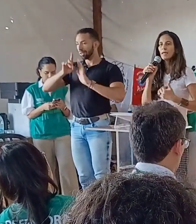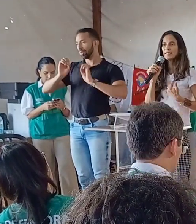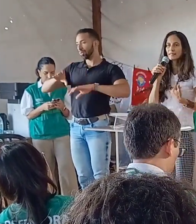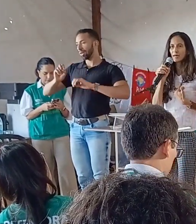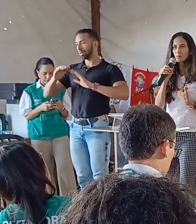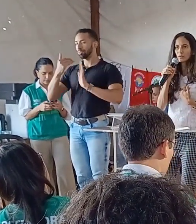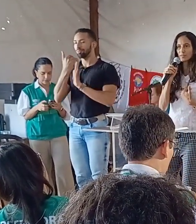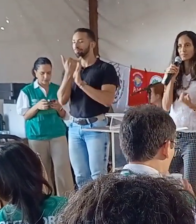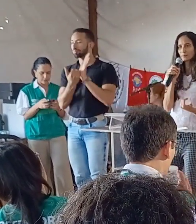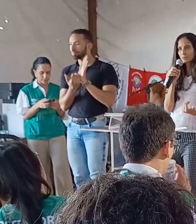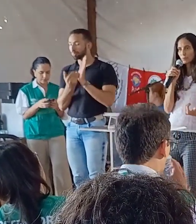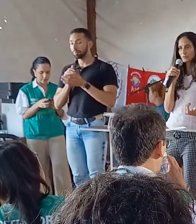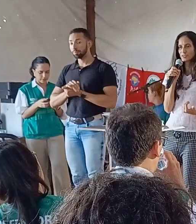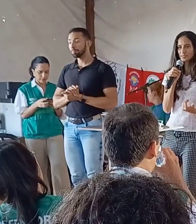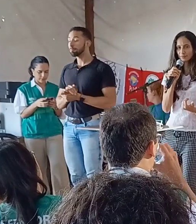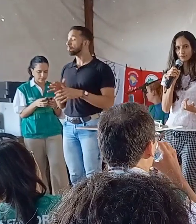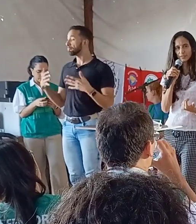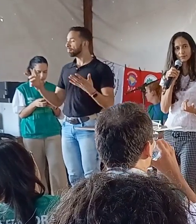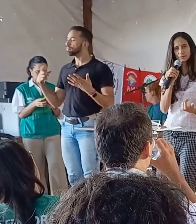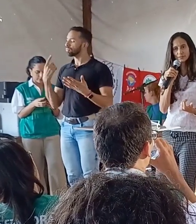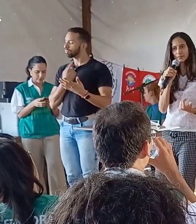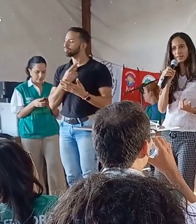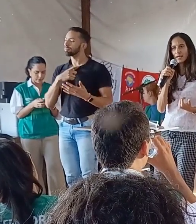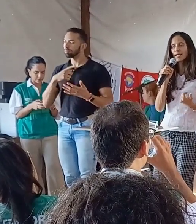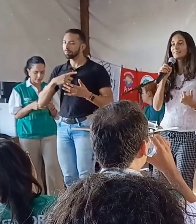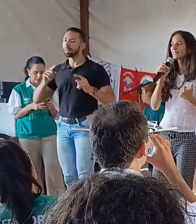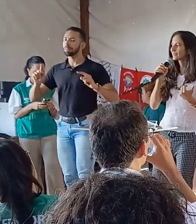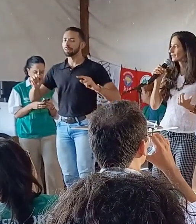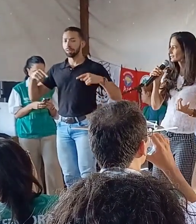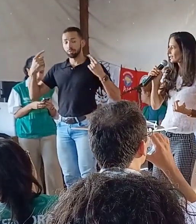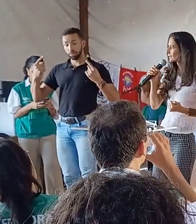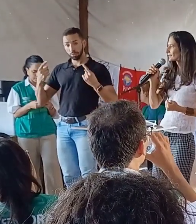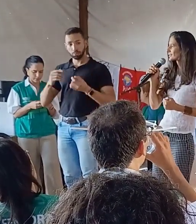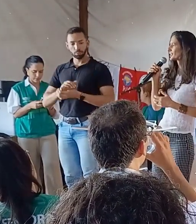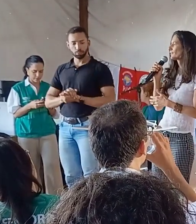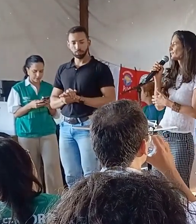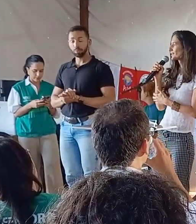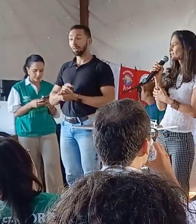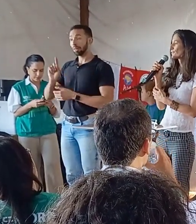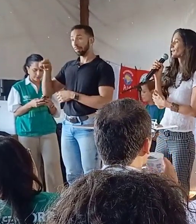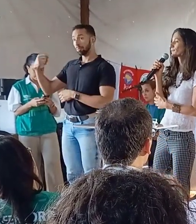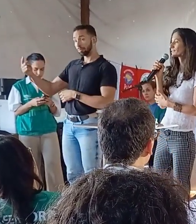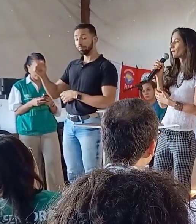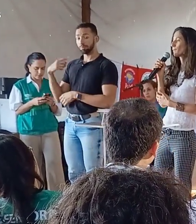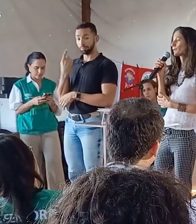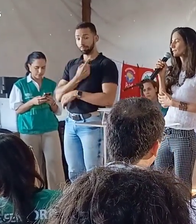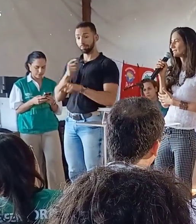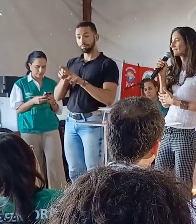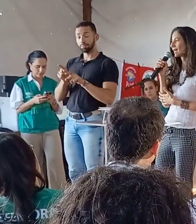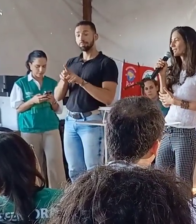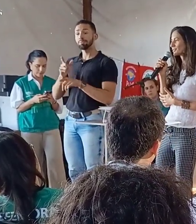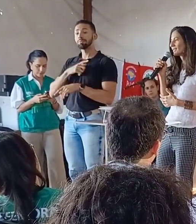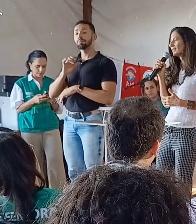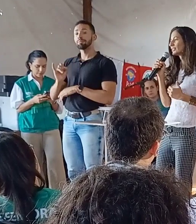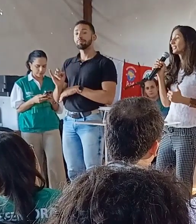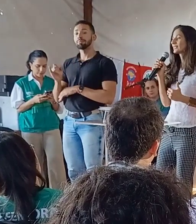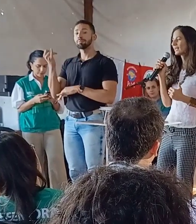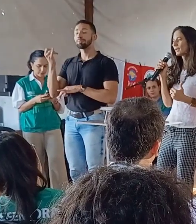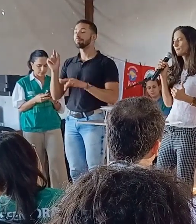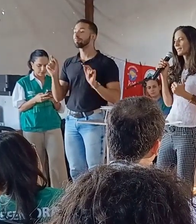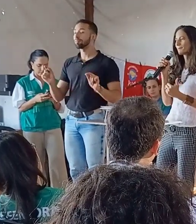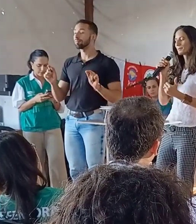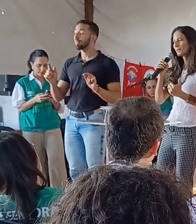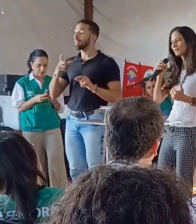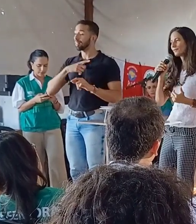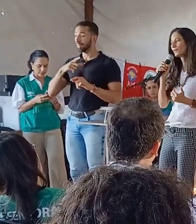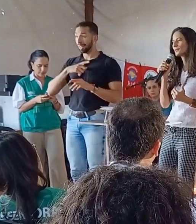educação. Então, nós temos muitos desafios. Em seguida, tivemos a oportunidade de